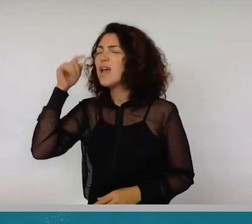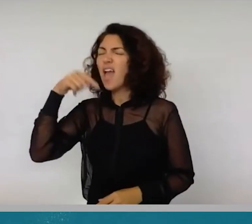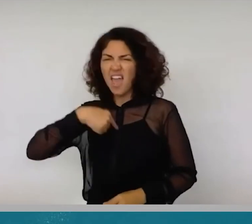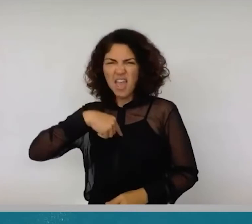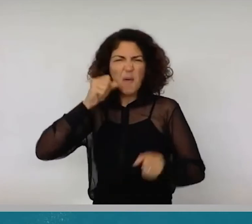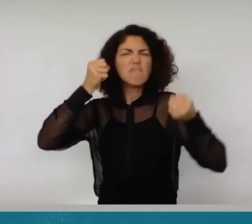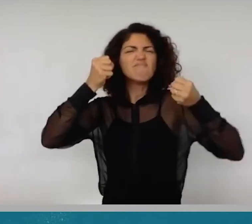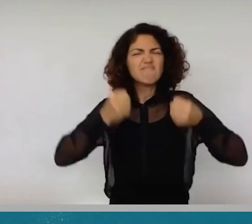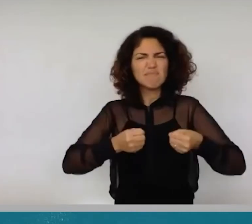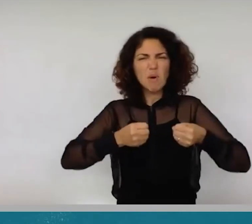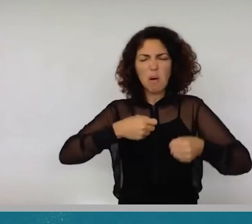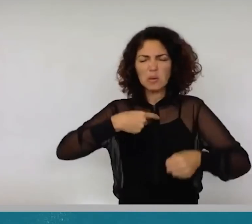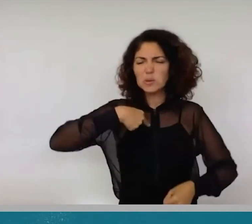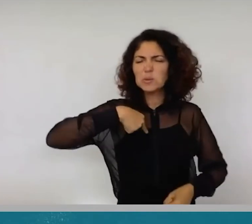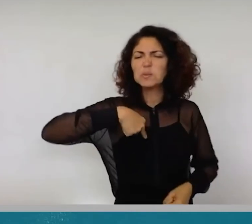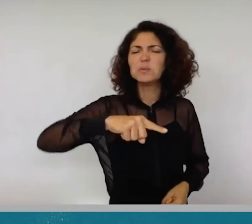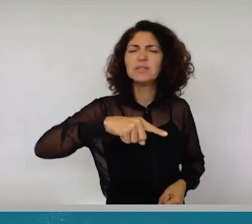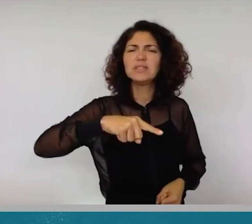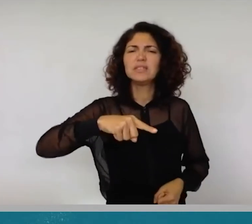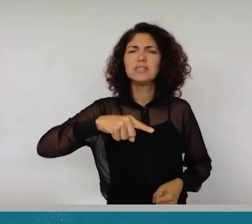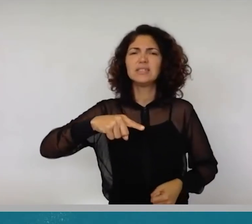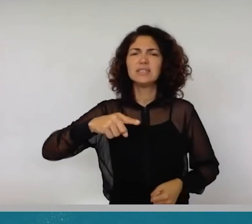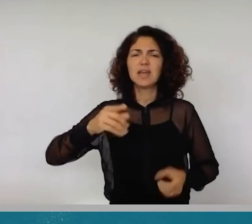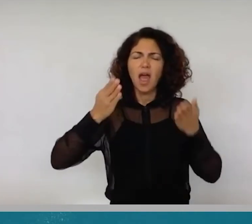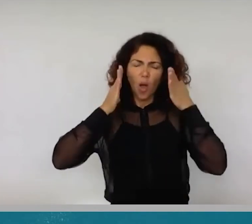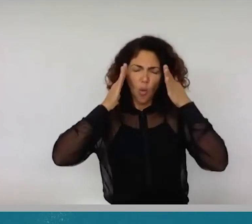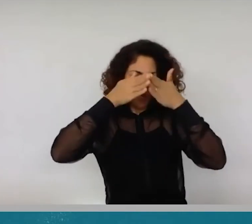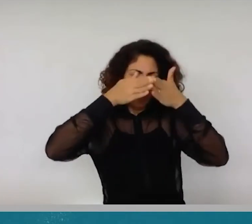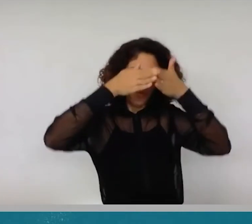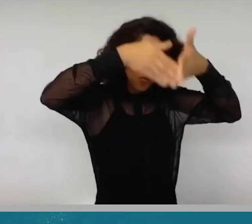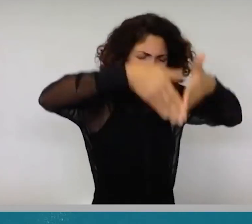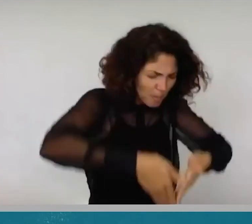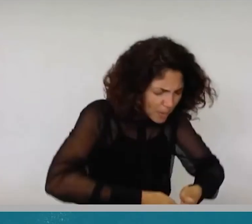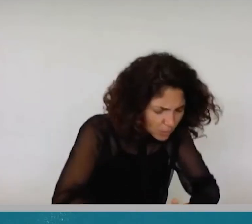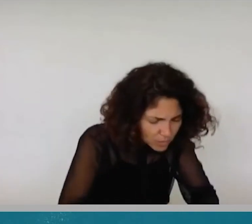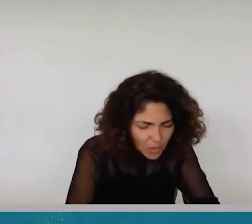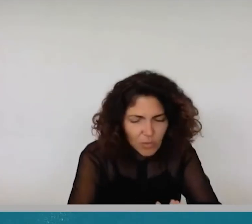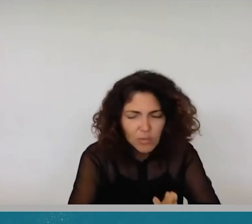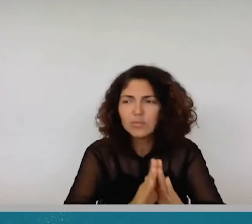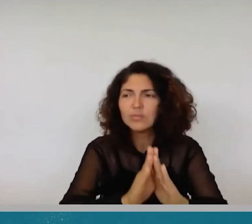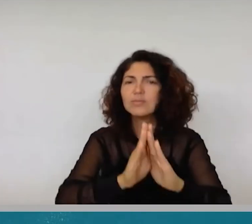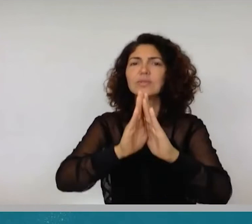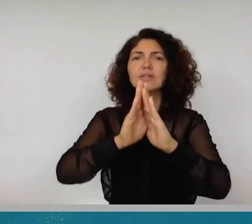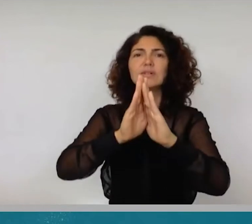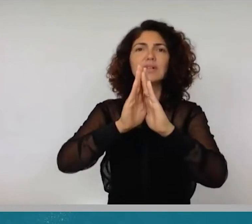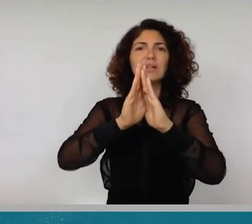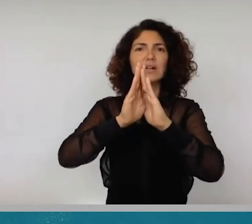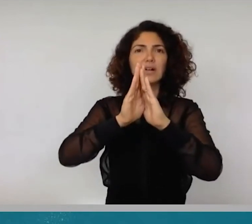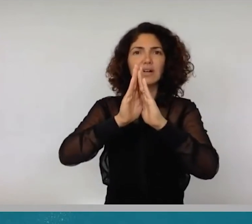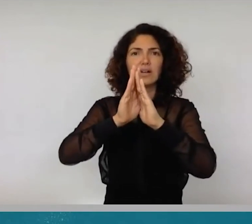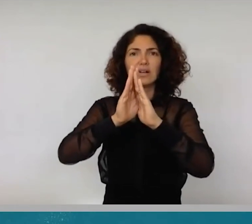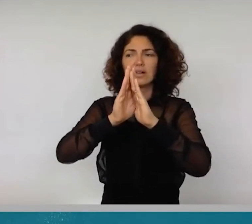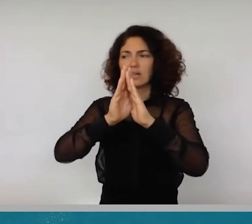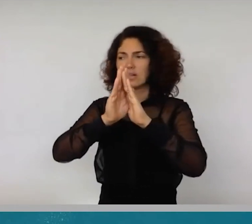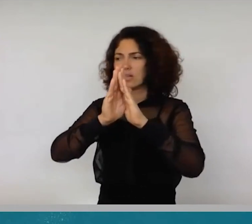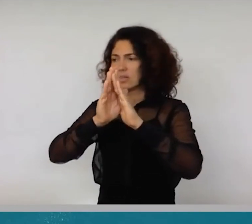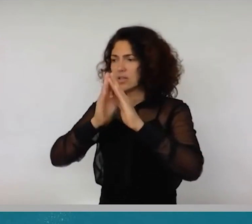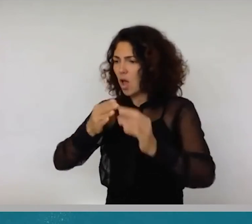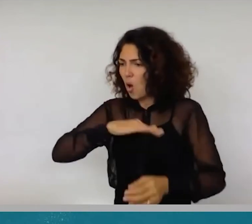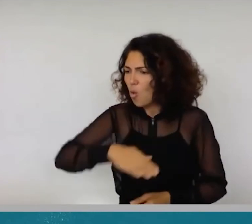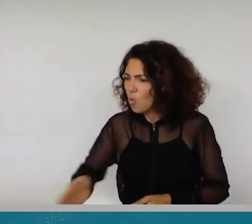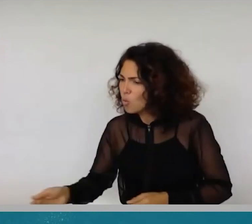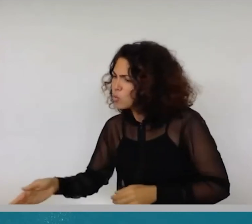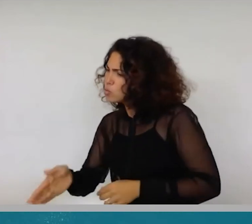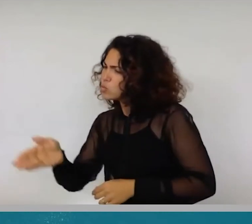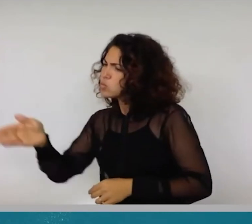mar revolto, nessas ondas gigantescas que estão vindo aí. Eu mergulhei. Quando eu pulei, as ondas, você sabe que a onda ele faz